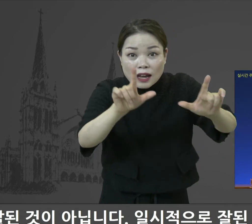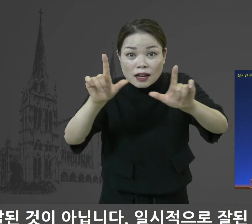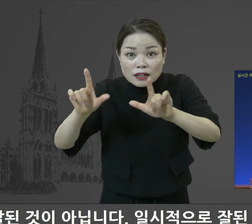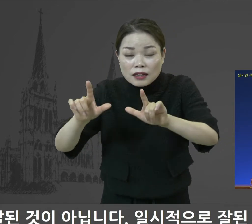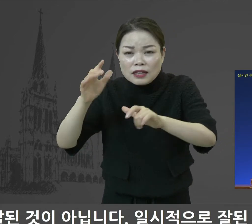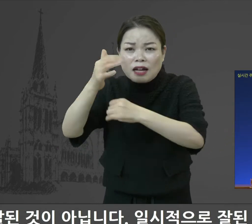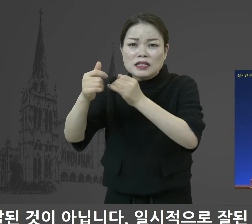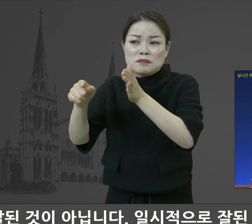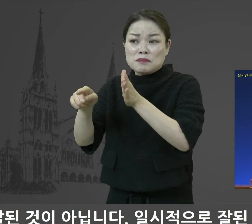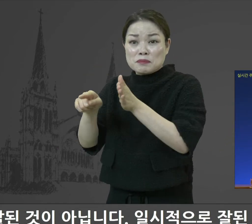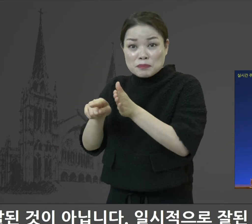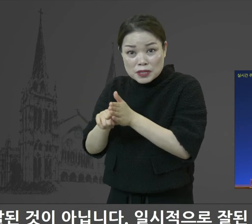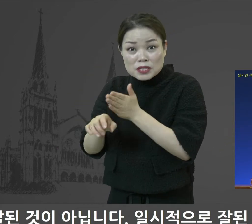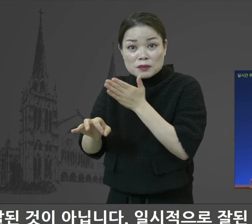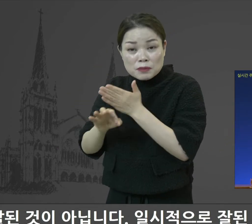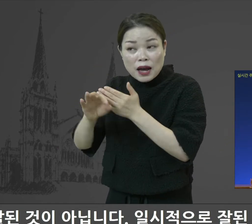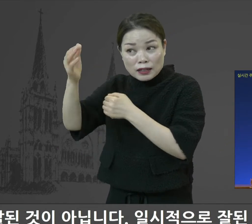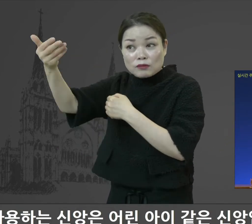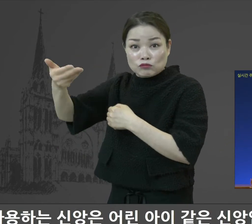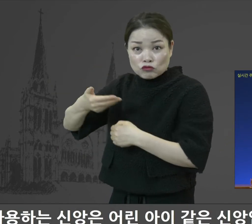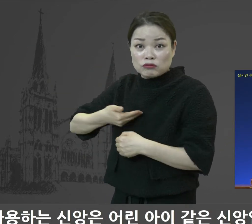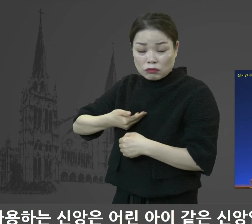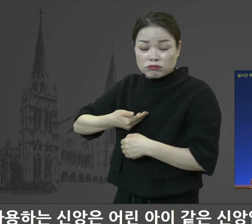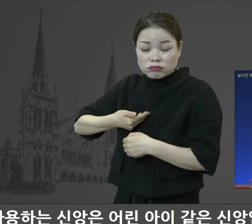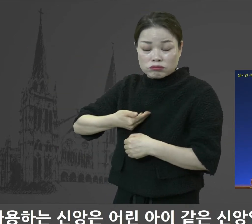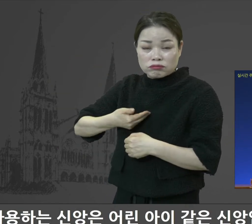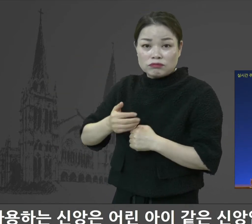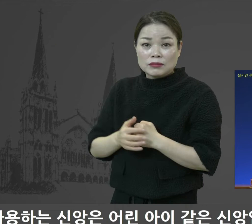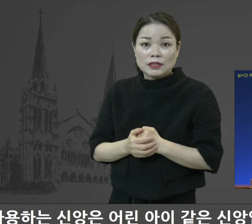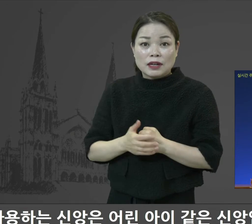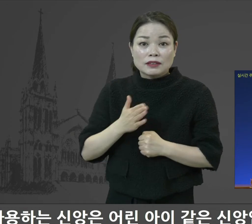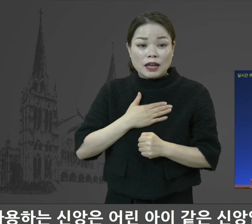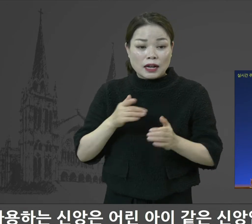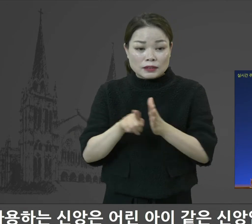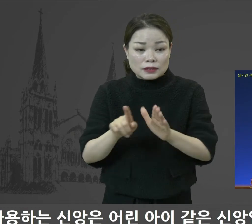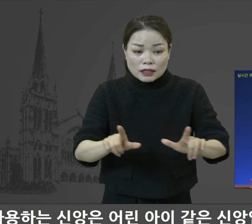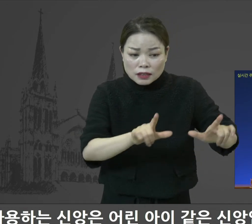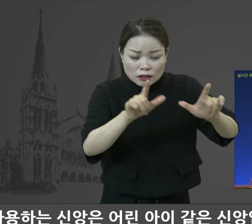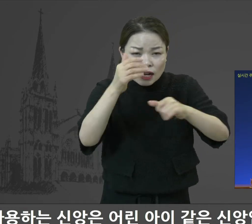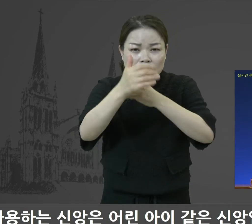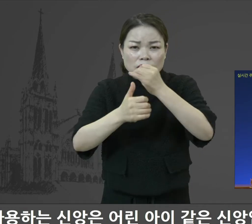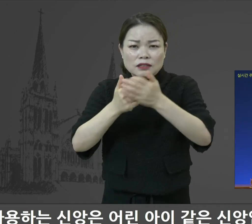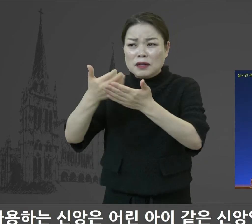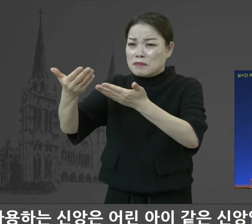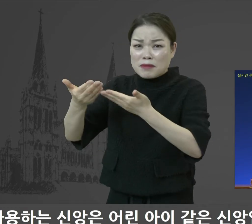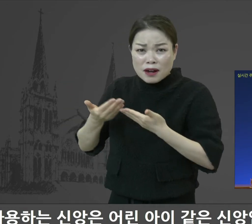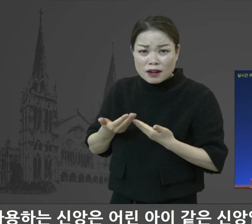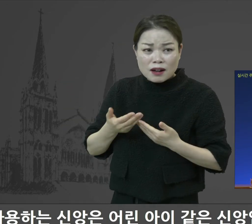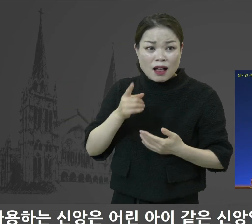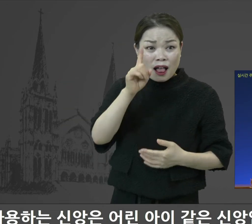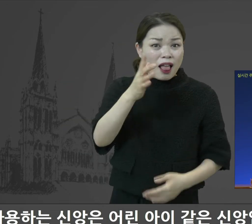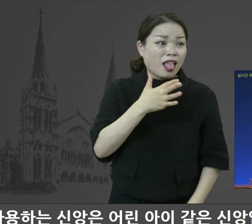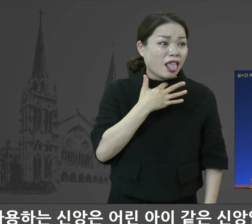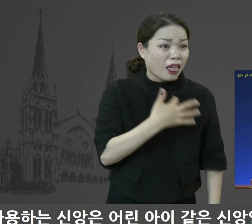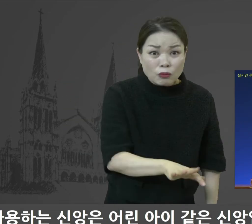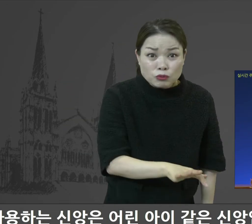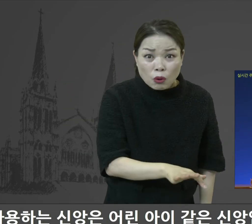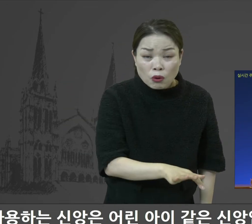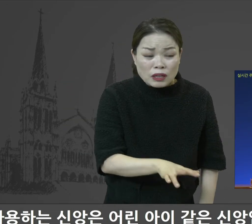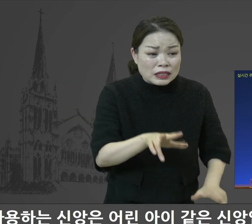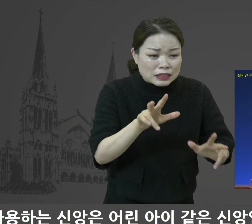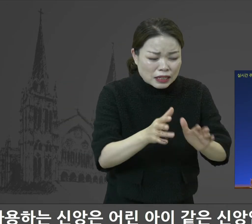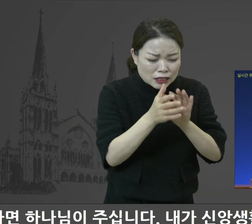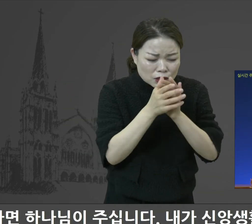하나님을 믿으면 하나님이 주십니다. 주시는 것 있죠. 내가 신앙생활하면서 하나님께 받은 게 하나도 없습니다. 나는